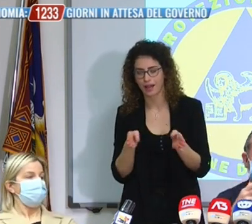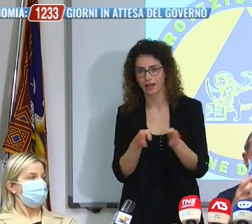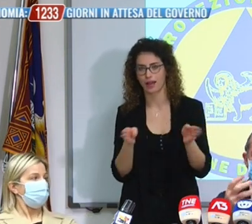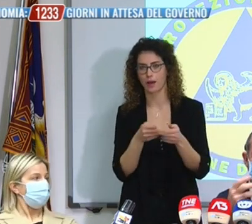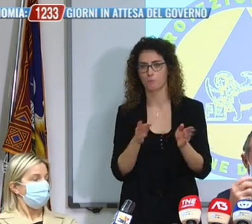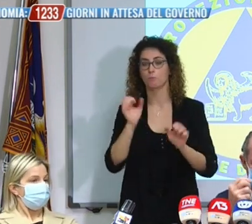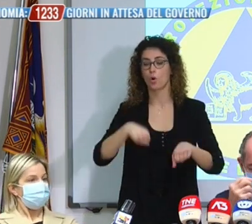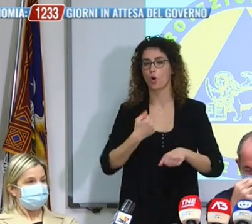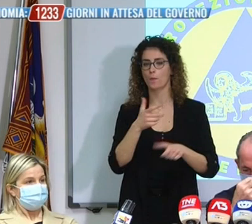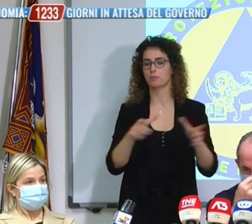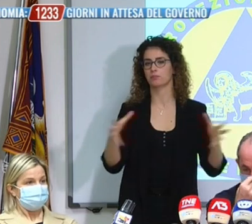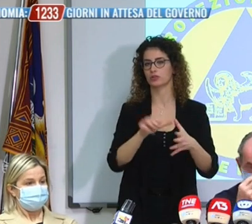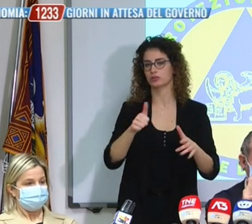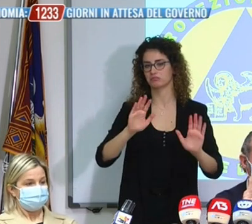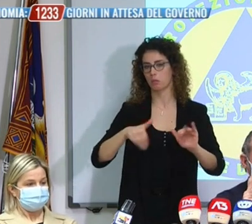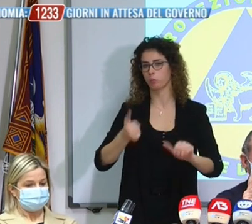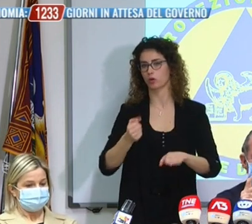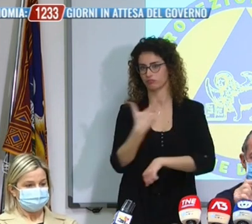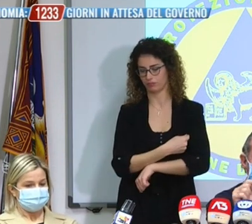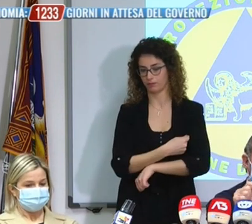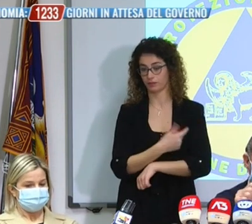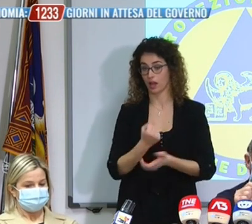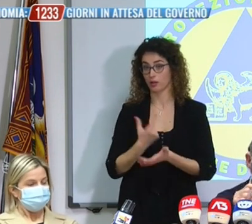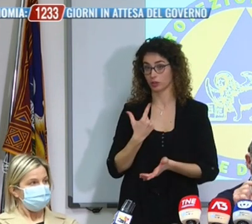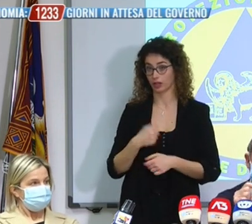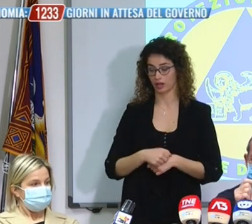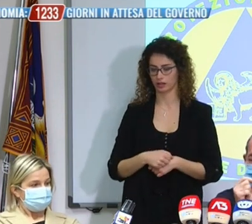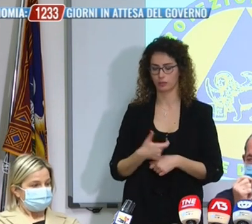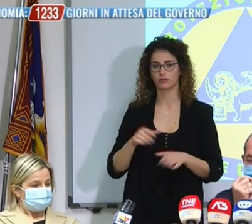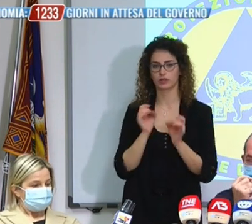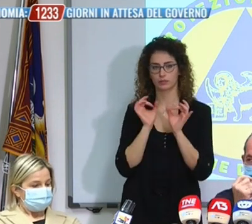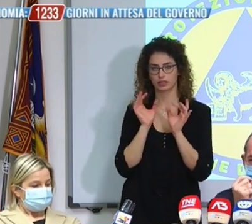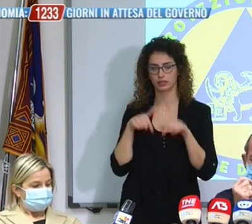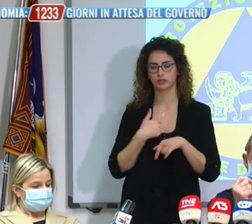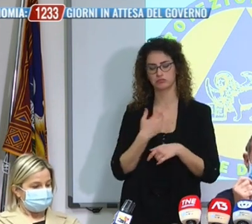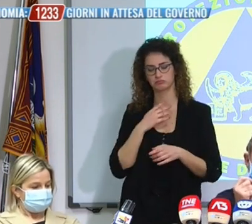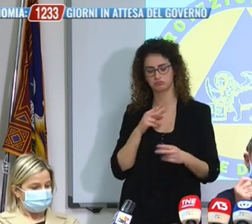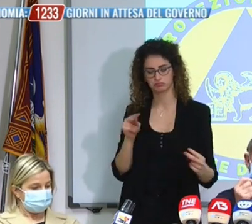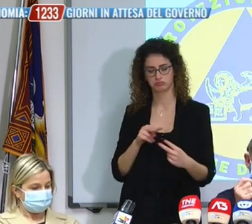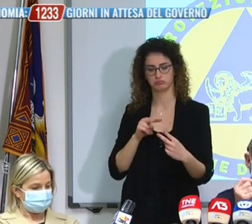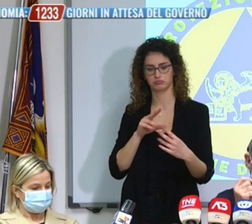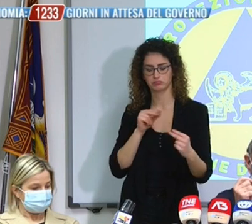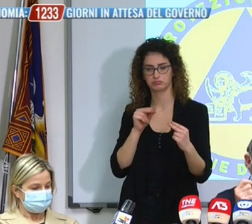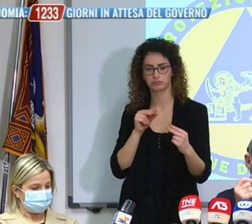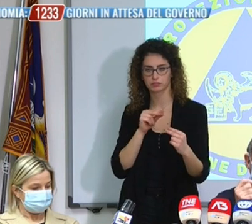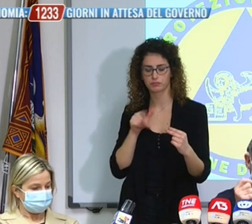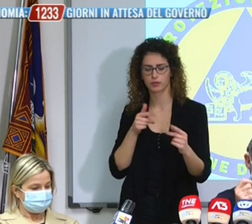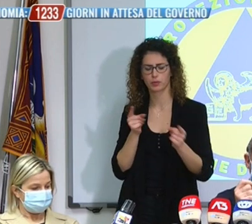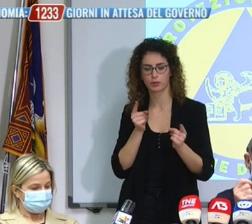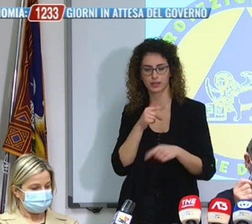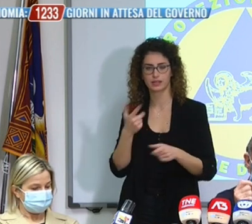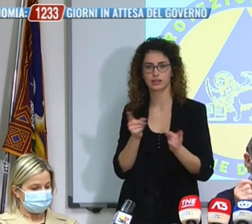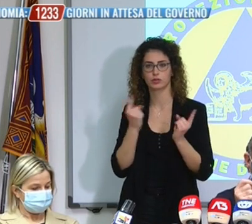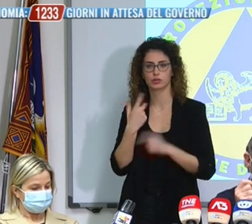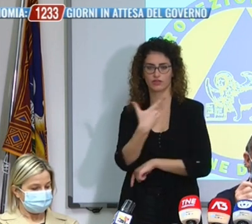tutto quello che ci gira attorno. Questo è importante per noi. Stamattina abbiamo fatto un punto della situazione sui vaccini e abbiamo chiesto ai